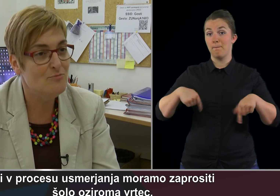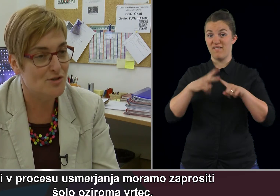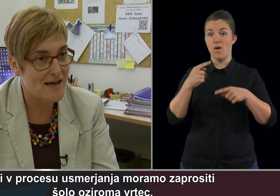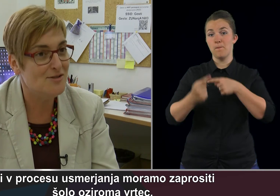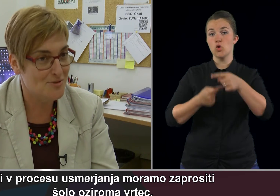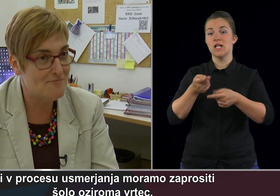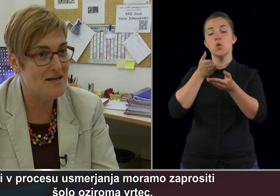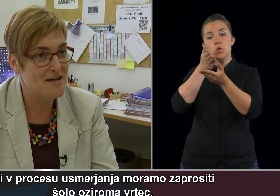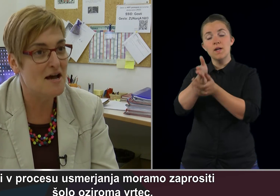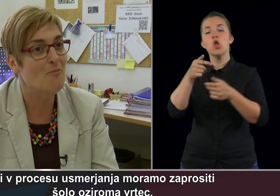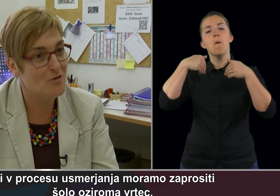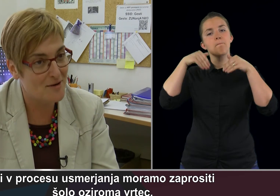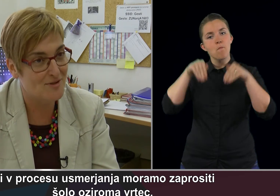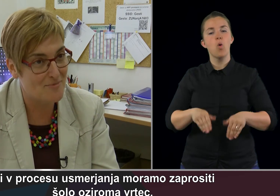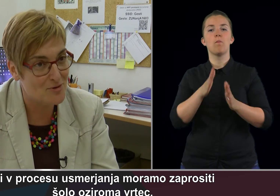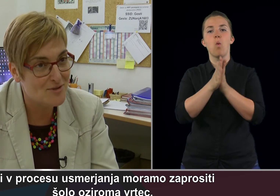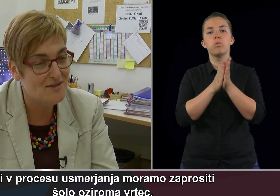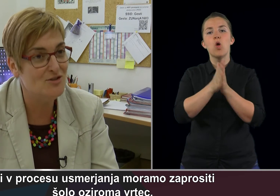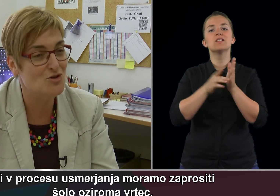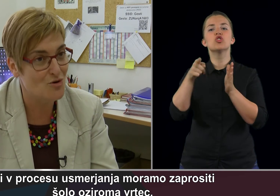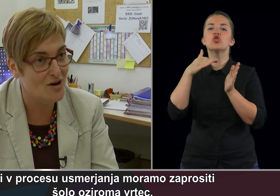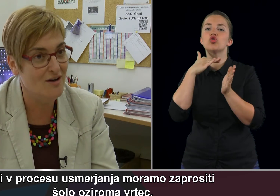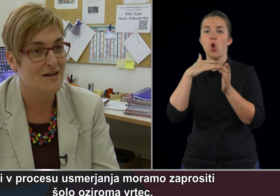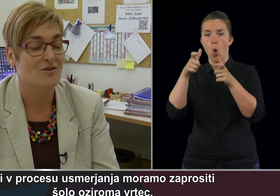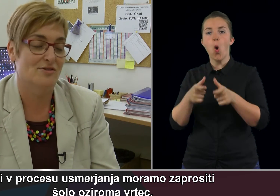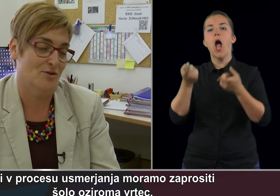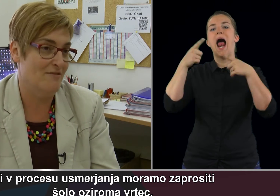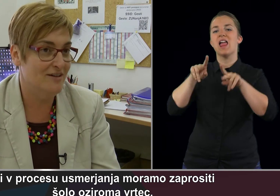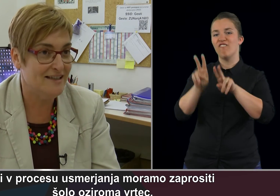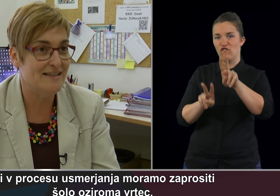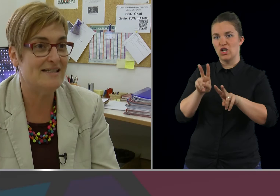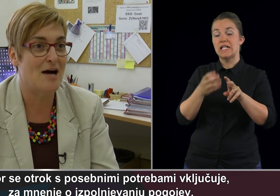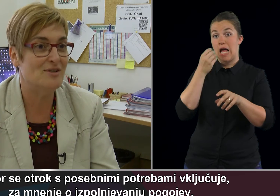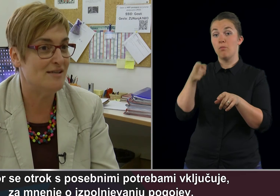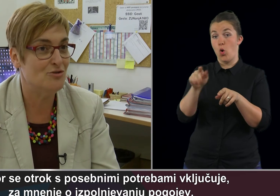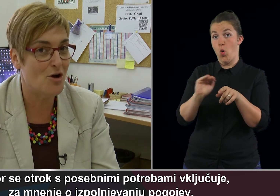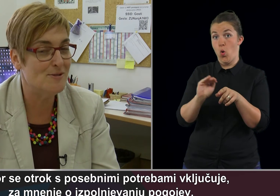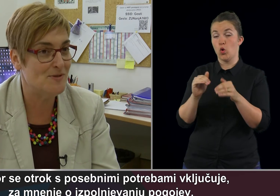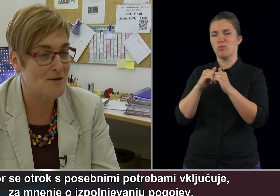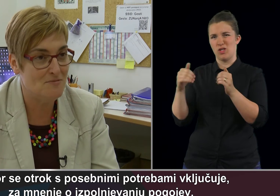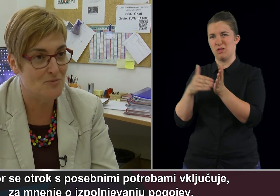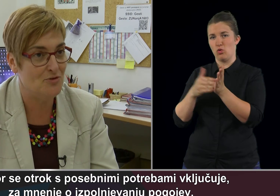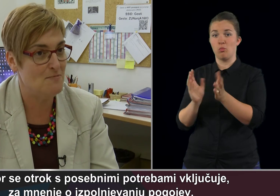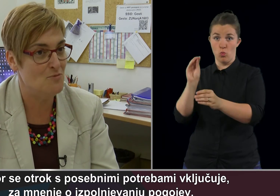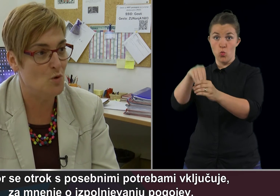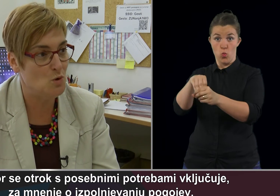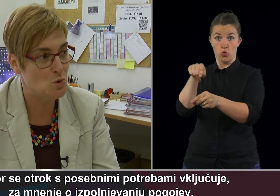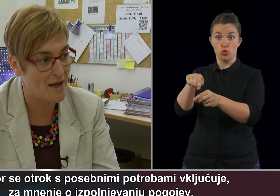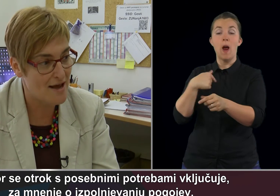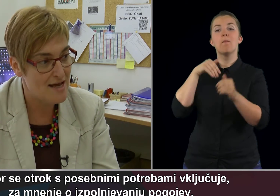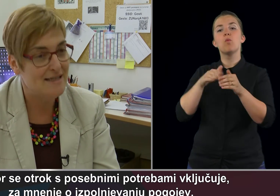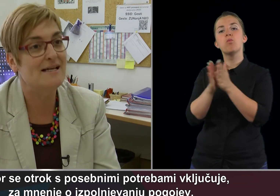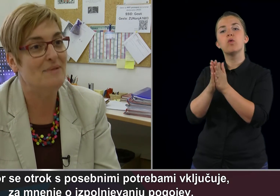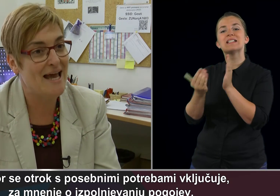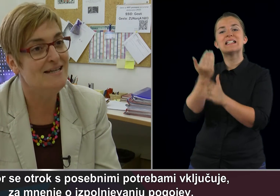Mi v procesu usmerjanja moramo zaprositi šolo oziroma vrtec, kamor se otrok s posebnimi potrebami